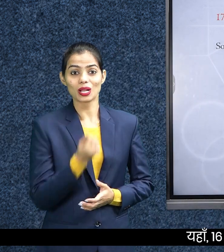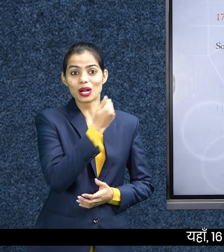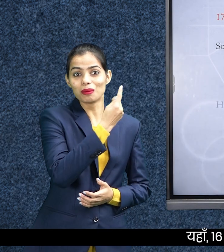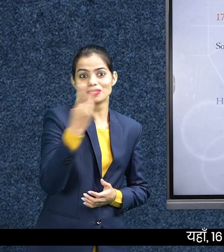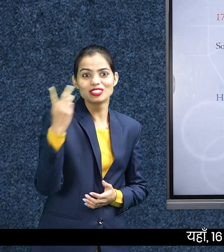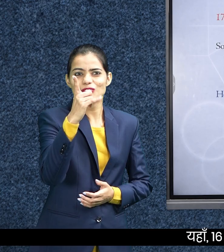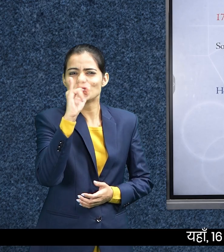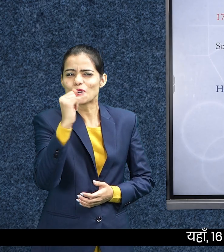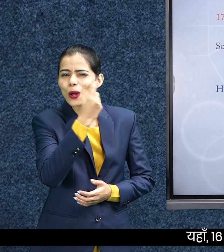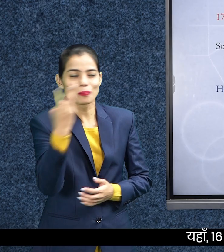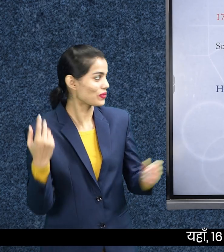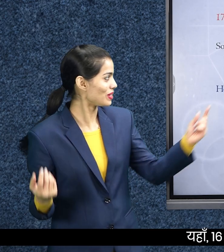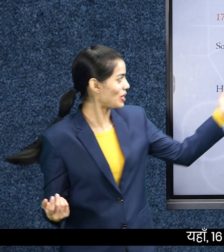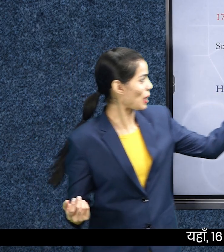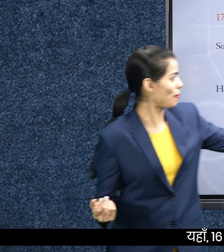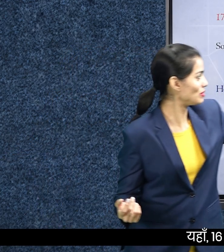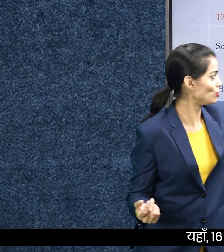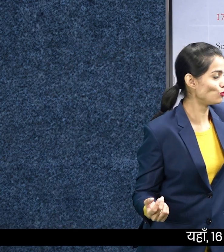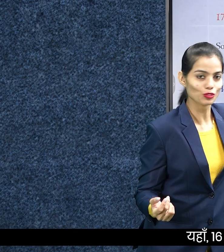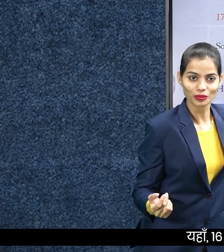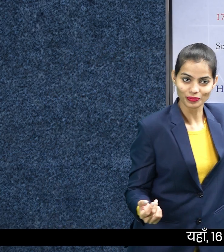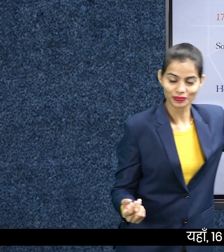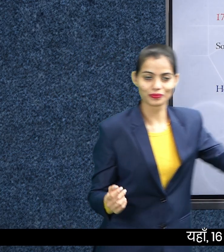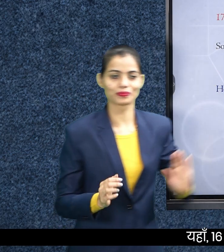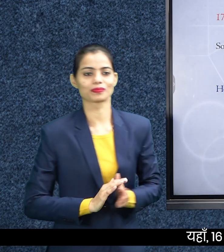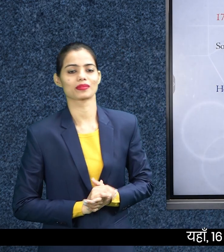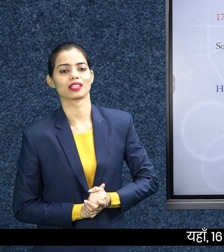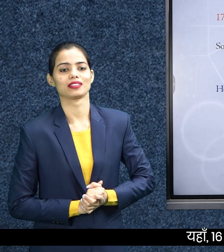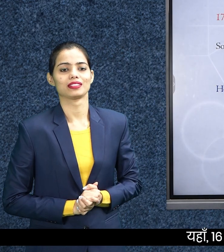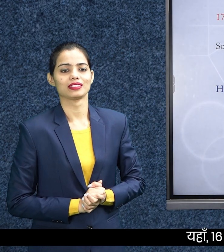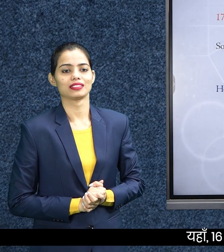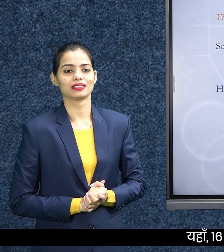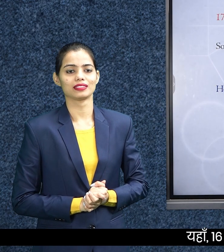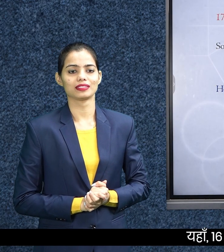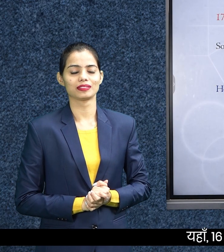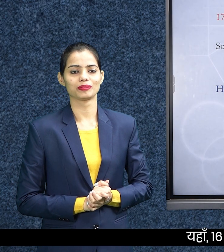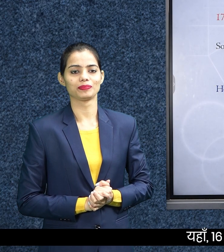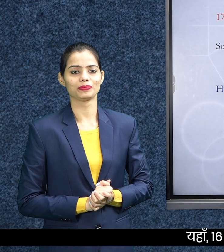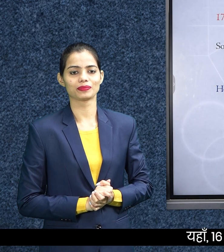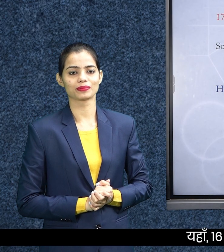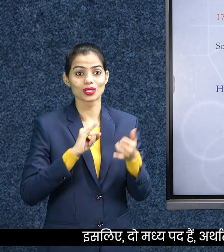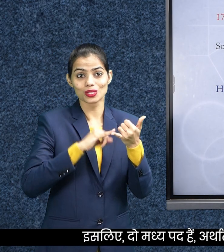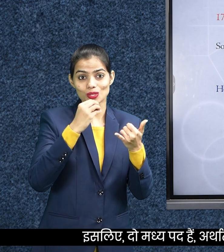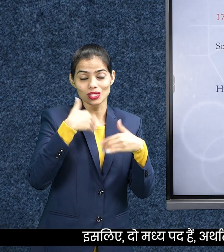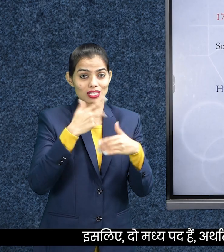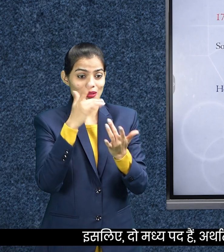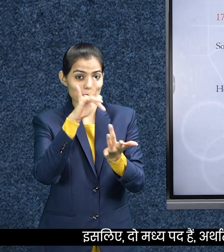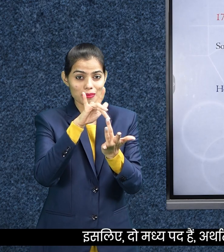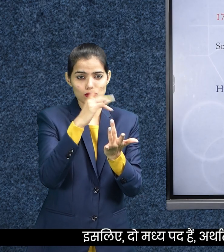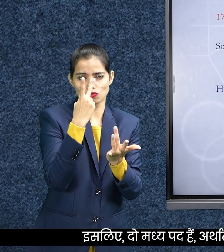यहाँ 16 पद है जो n=16 एक सम संख्या है। इसलिए दो